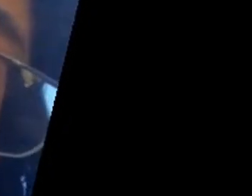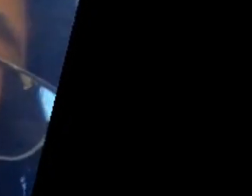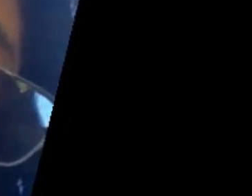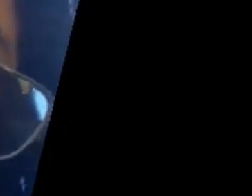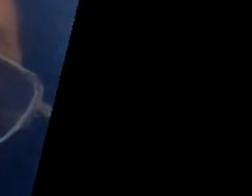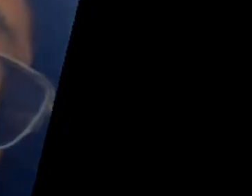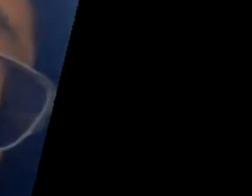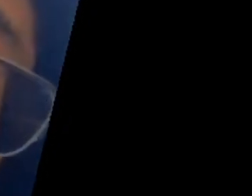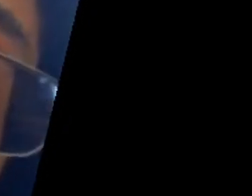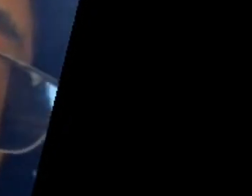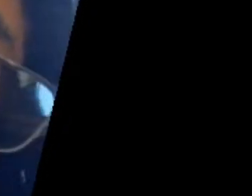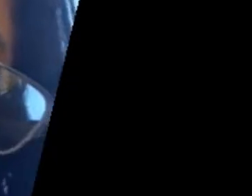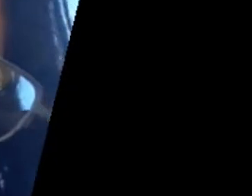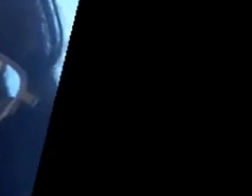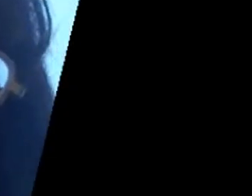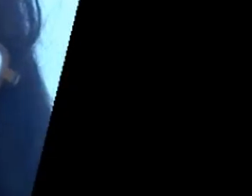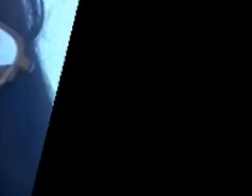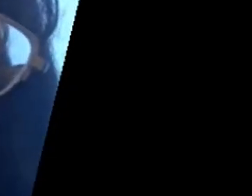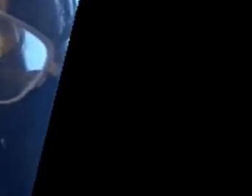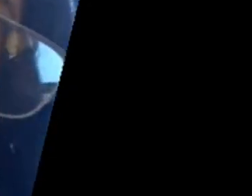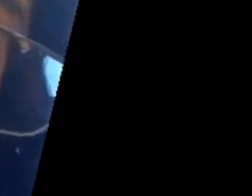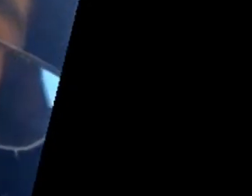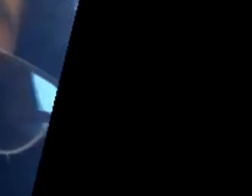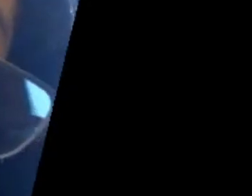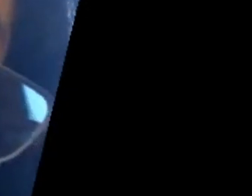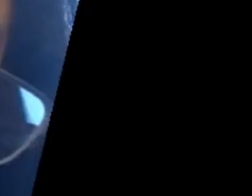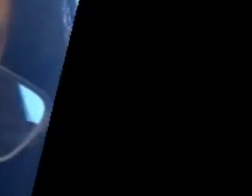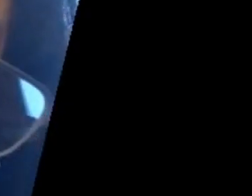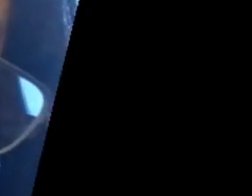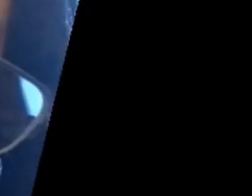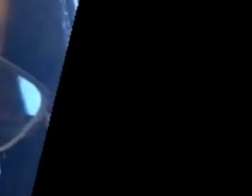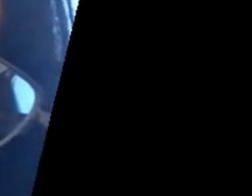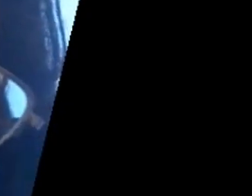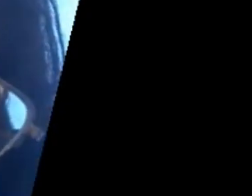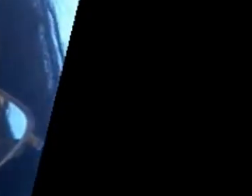Depois que ele ficou 1 ano e 7 meses afastado.